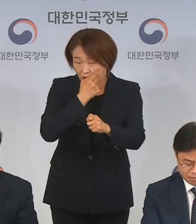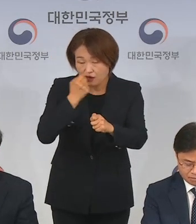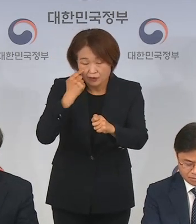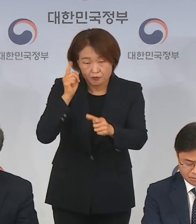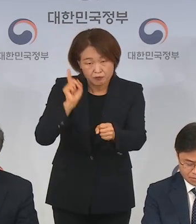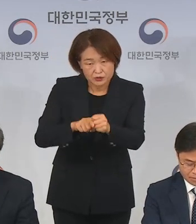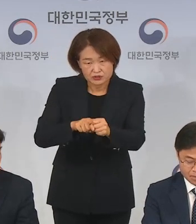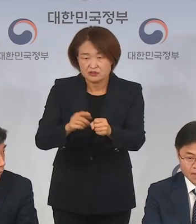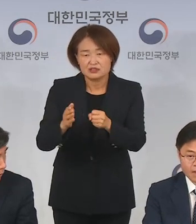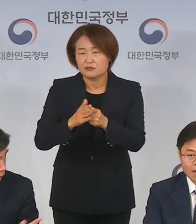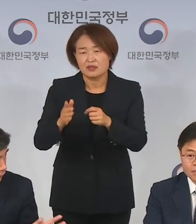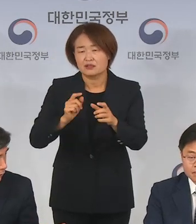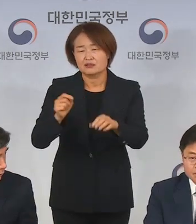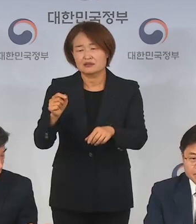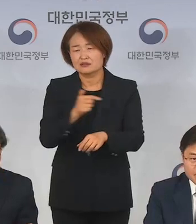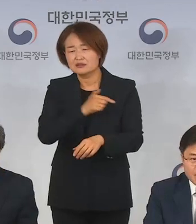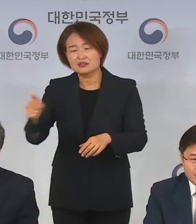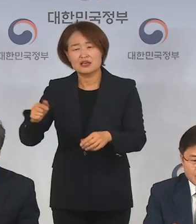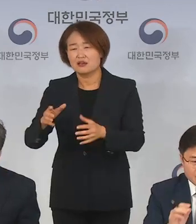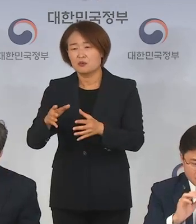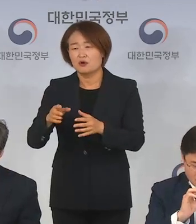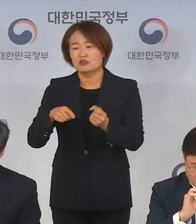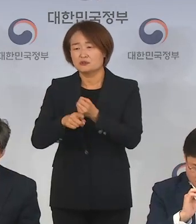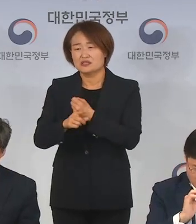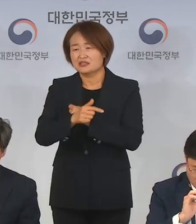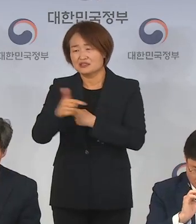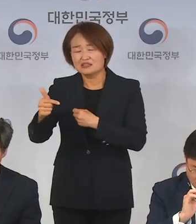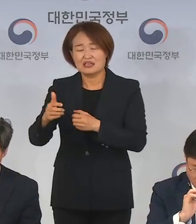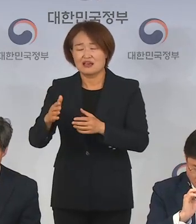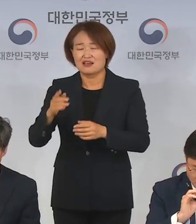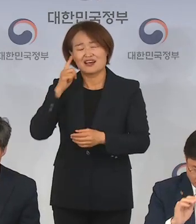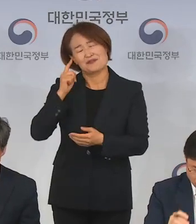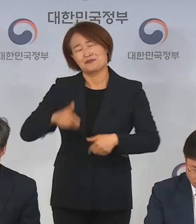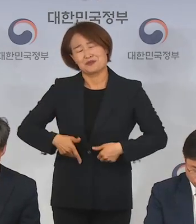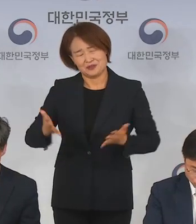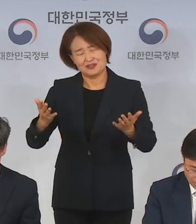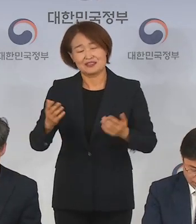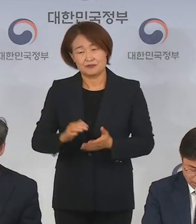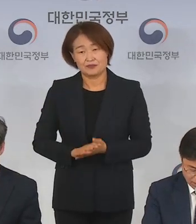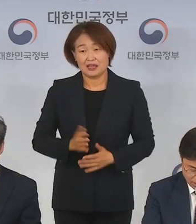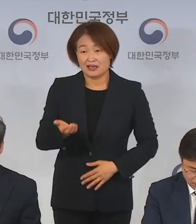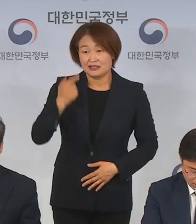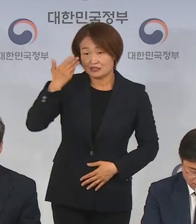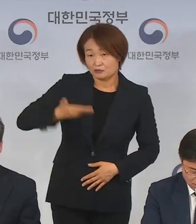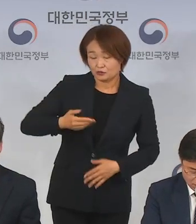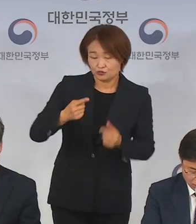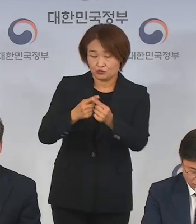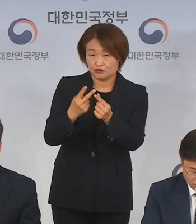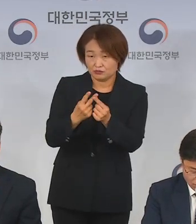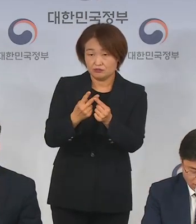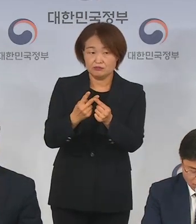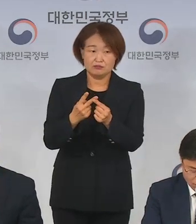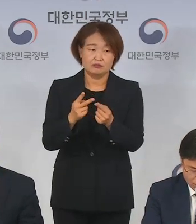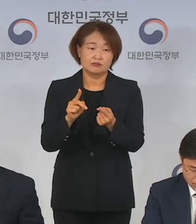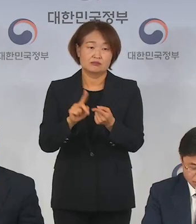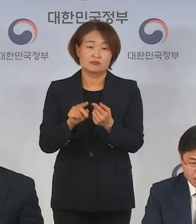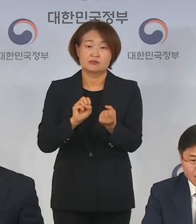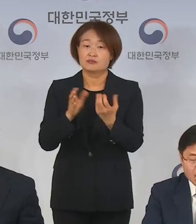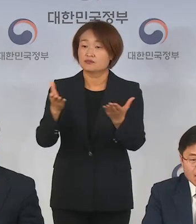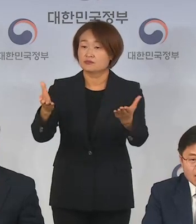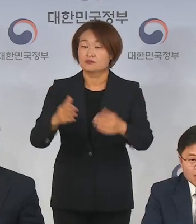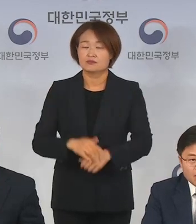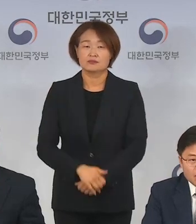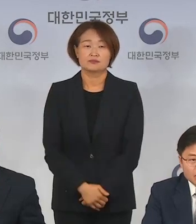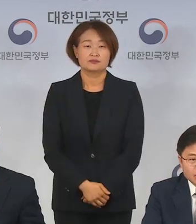싶습니다. 이렇게 믿으시면 좋겠습니다. 그 앞에 두 가지 설명해 주시죠. 예. 앞에 질문한 두 가지에 대해서 답변